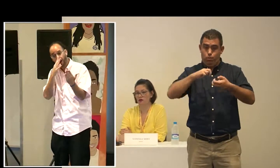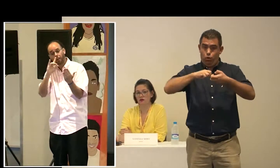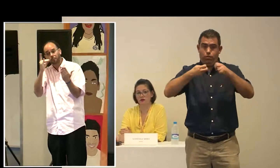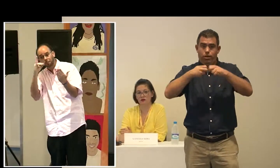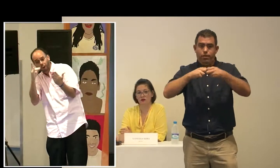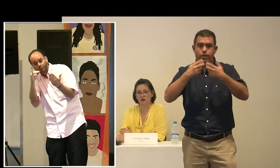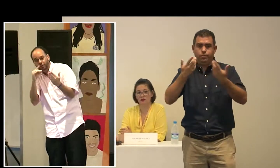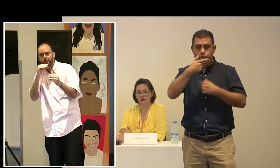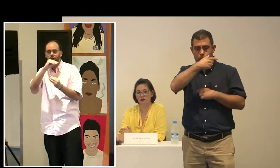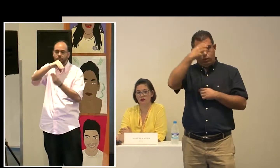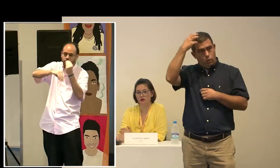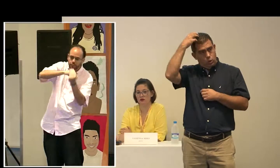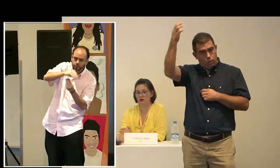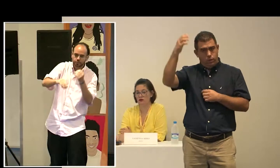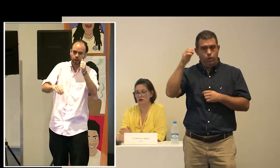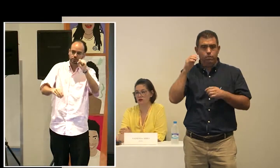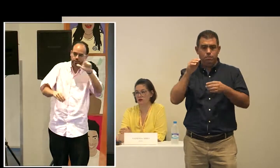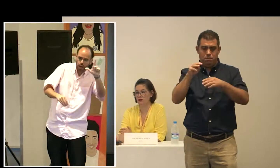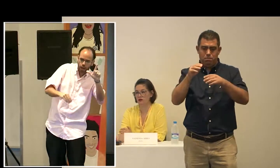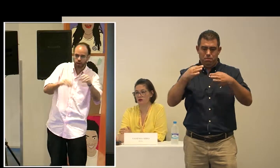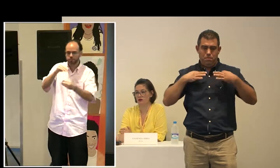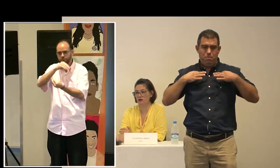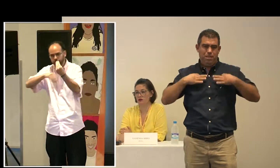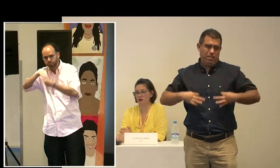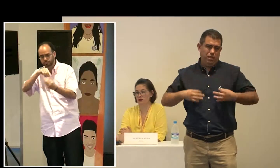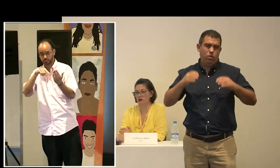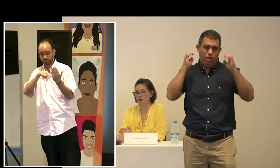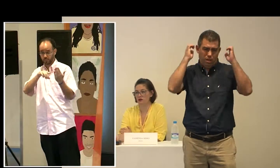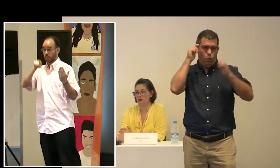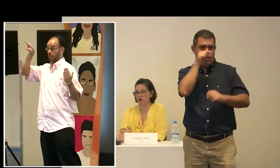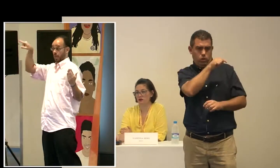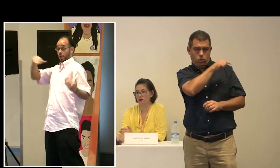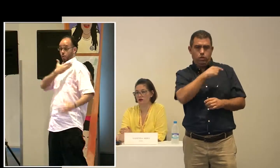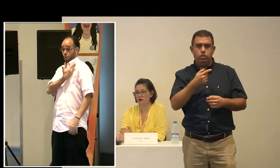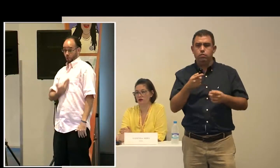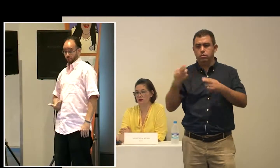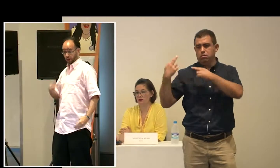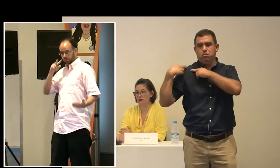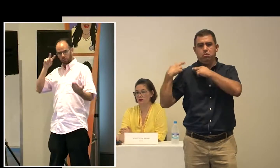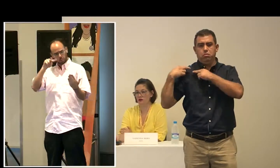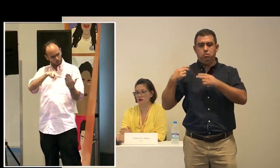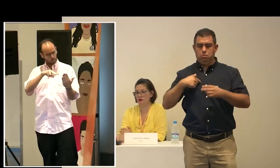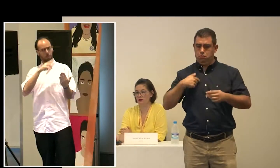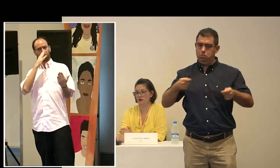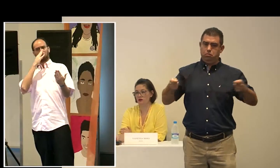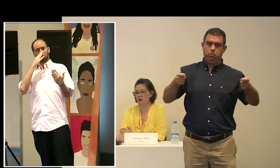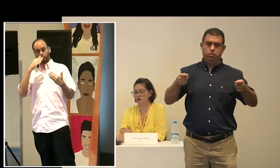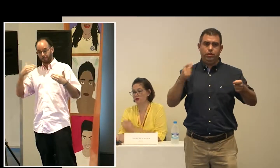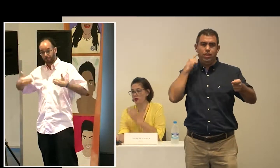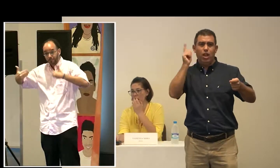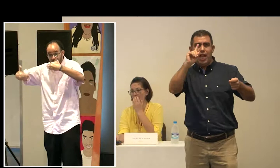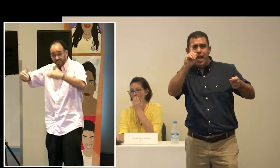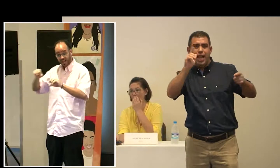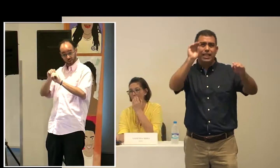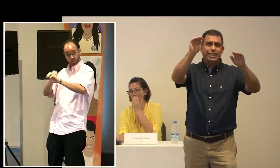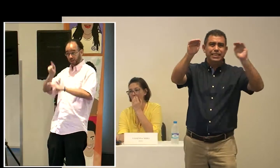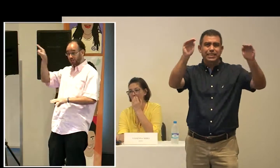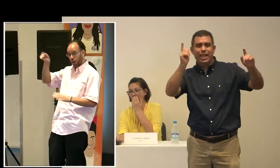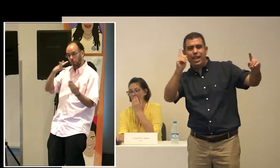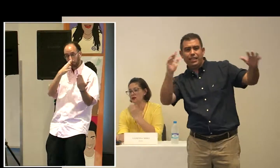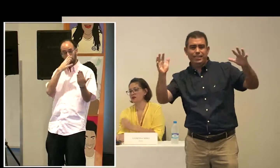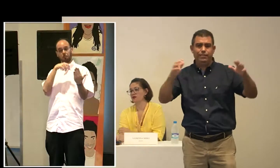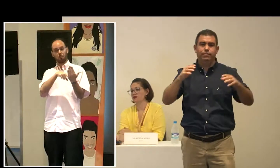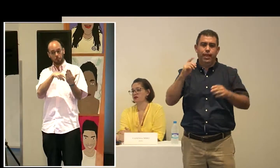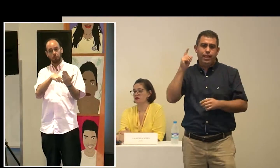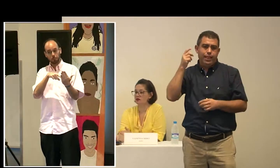Na verdade, a gente faz a leitura, né? Na Bolívia nós temos uma mistura ainda do ASL. Nós produzimos